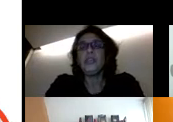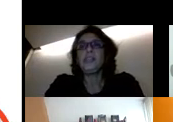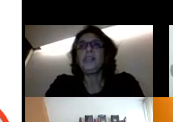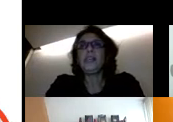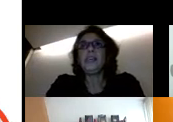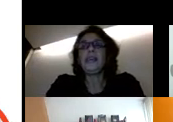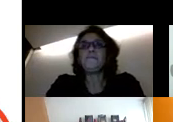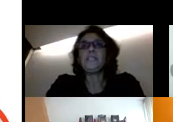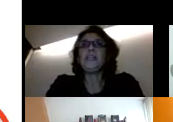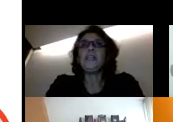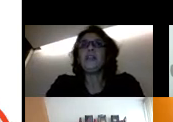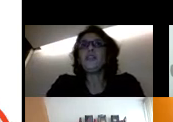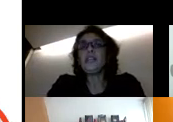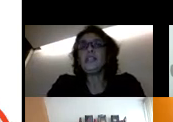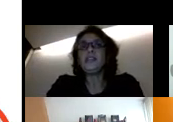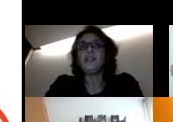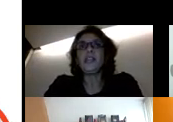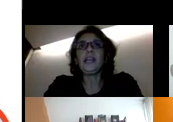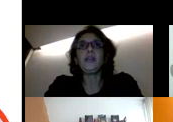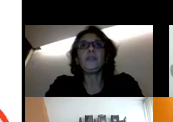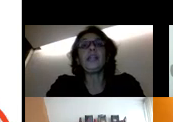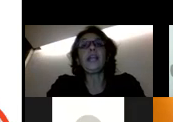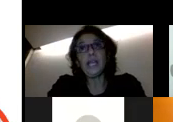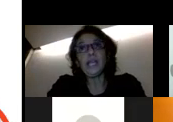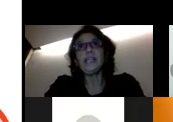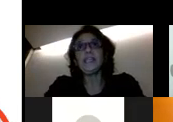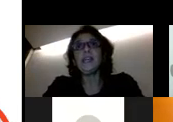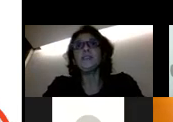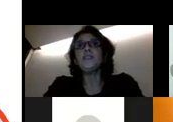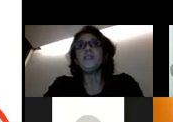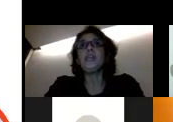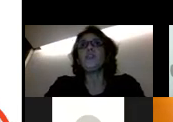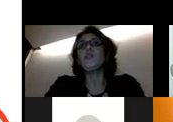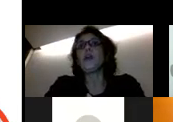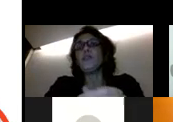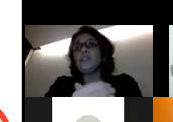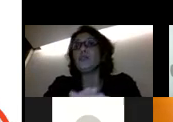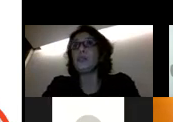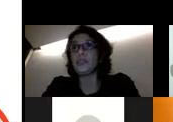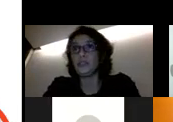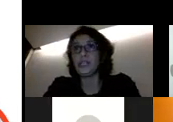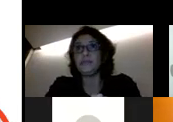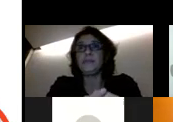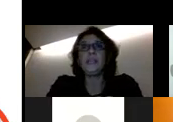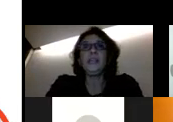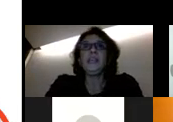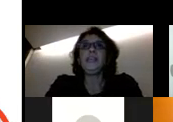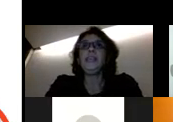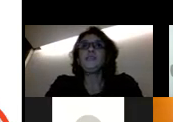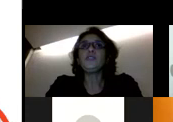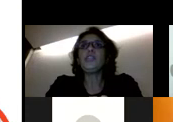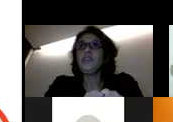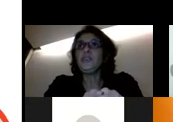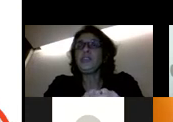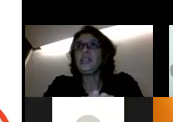sordos que tienen el rol al interior de la escuela, en este caso, de coeducadores o profesores.